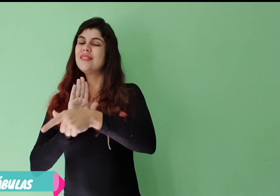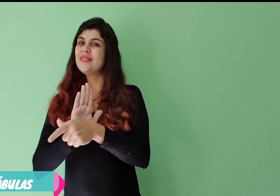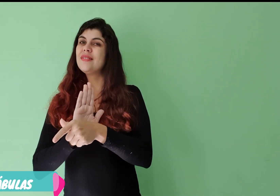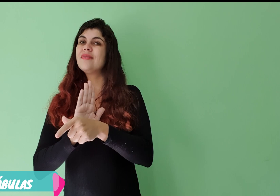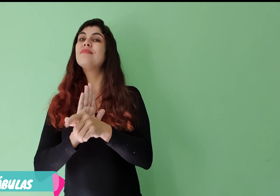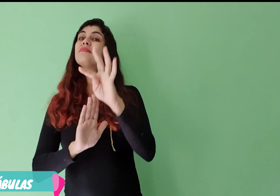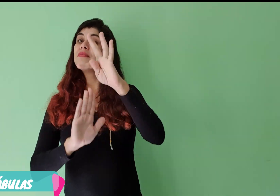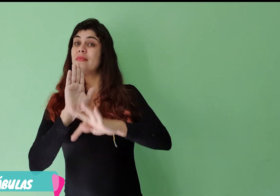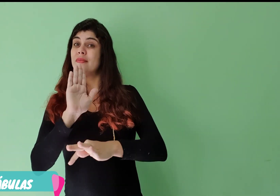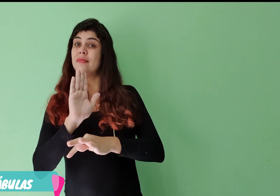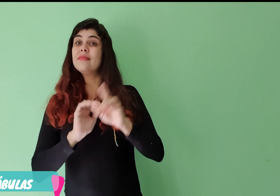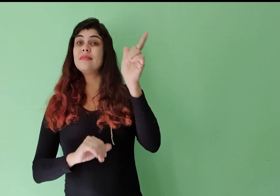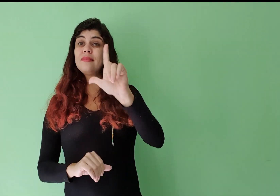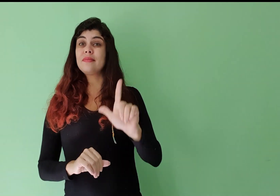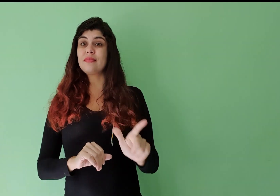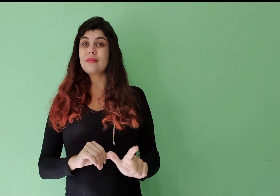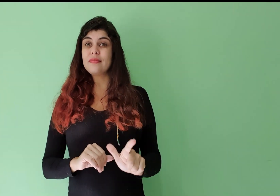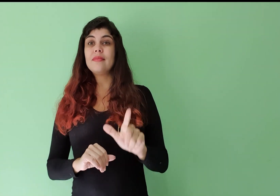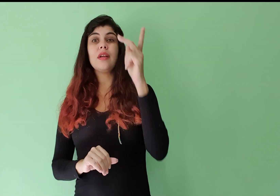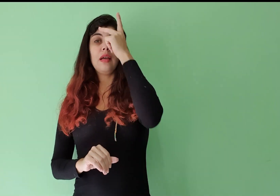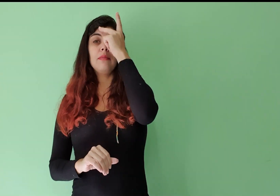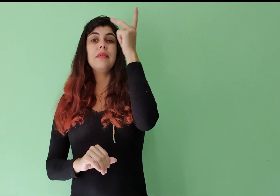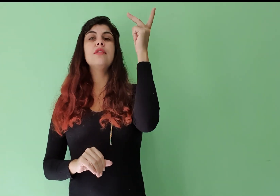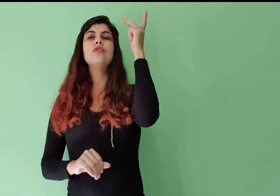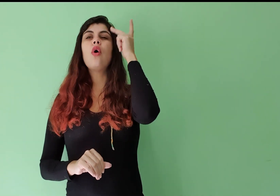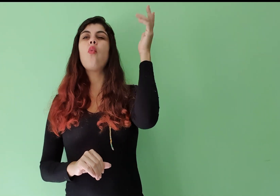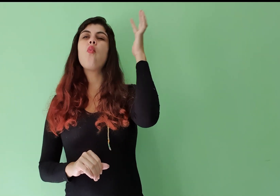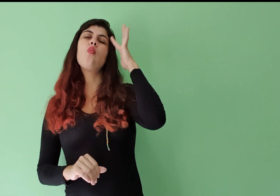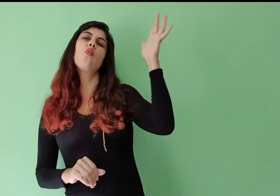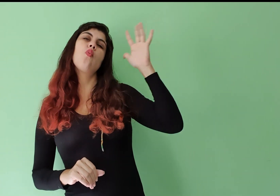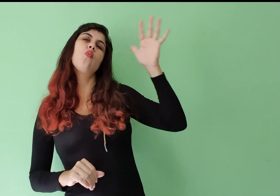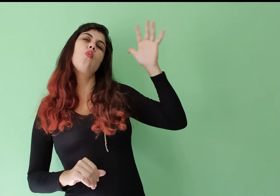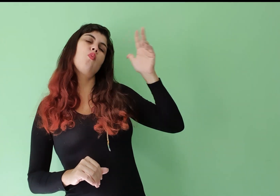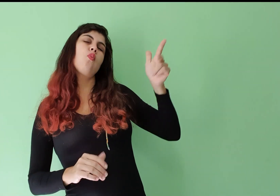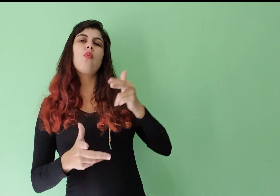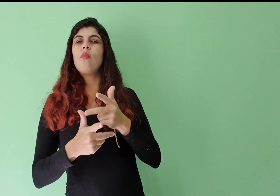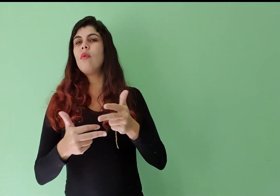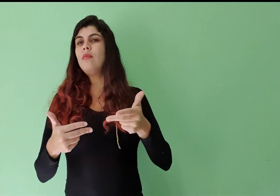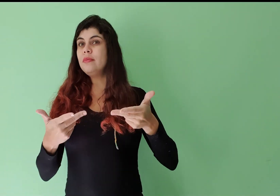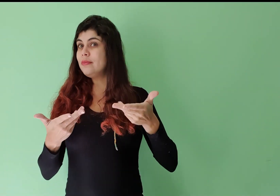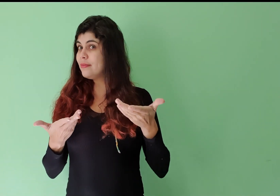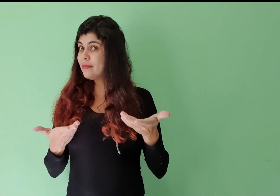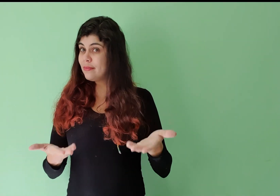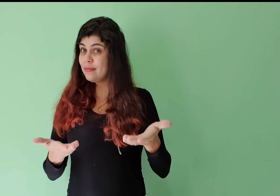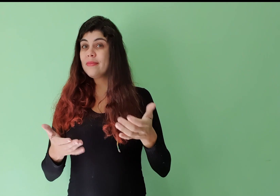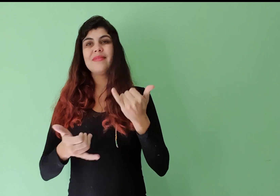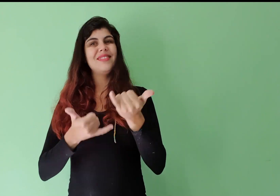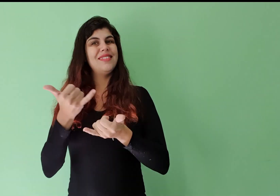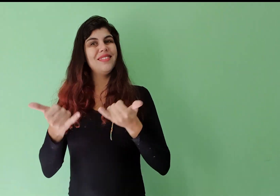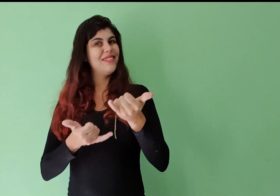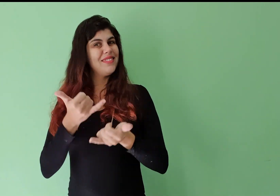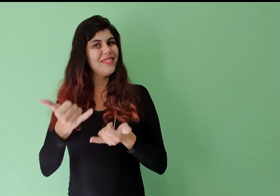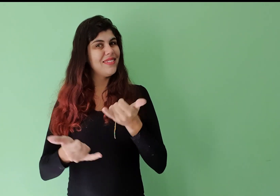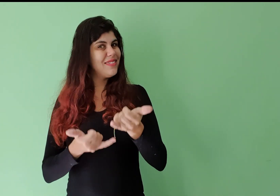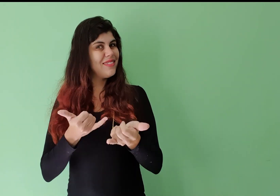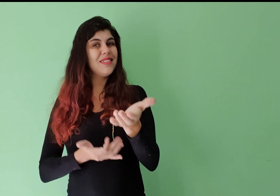é um gênero de texto literário, onde as pessoas elas imaginam várias coisas, tem